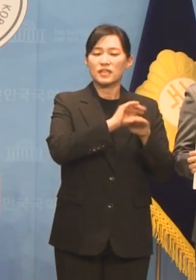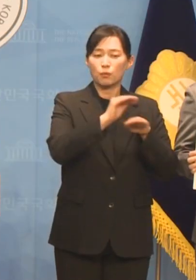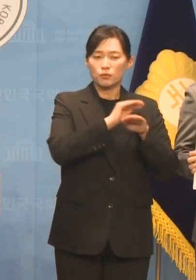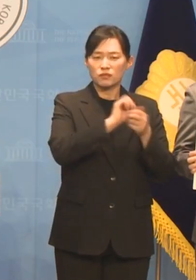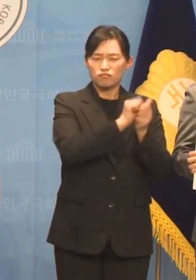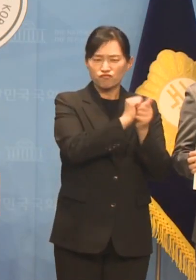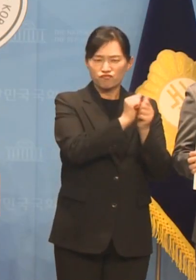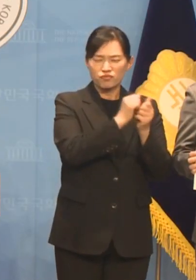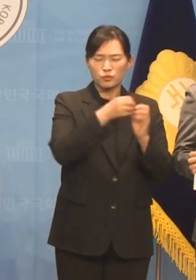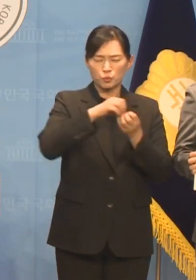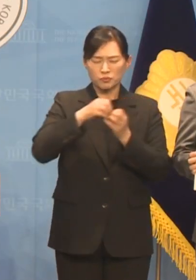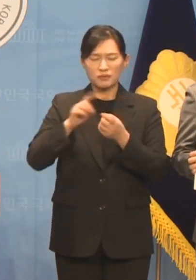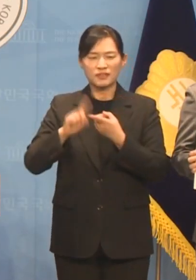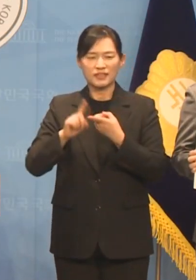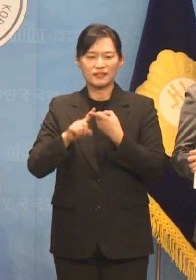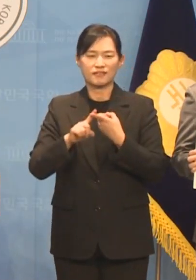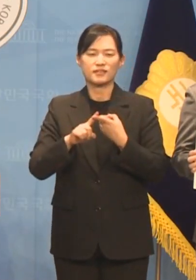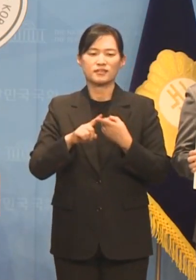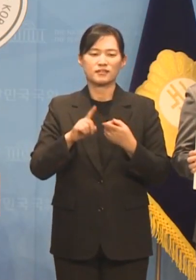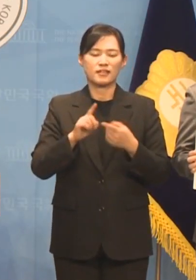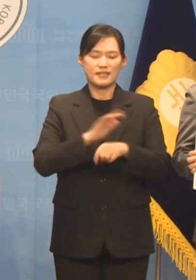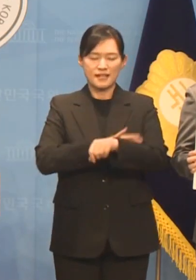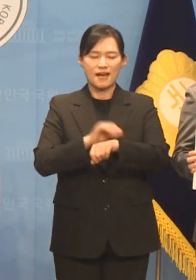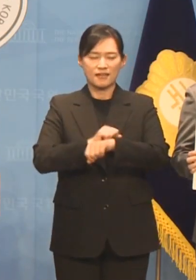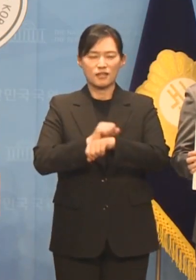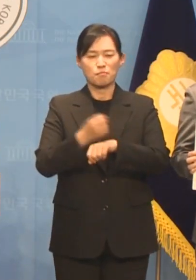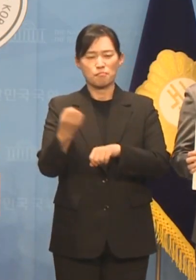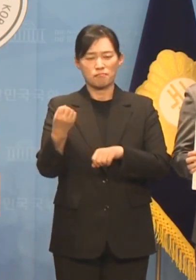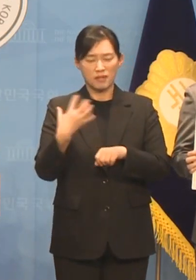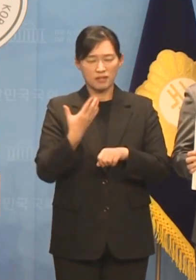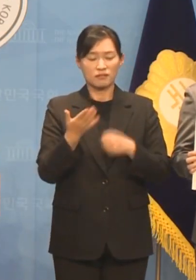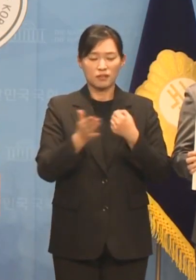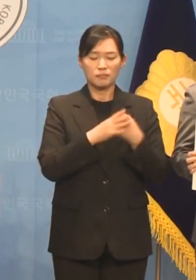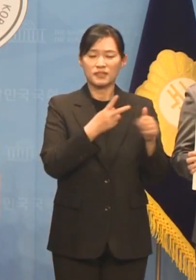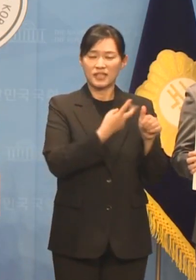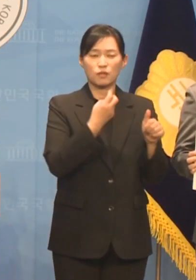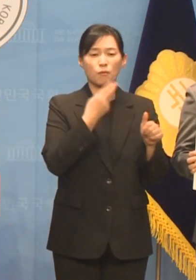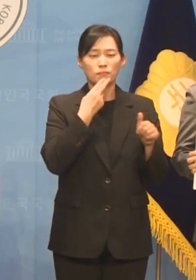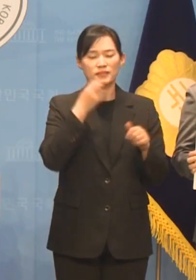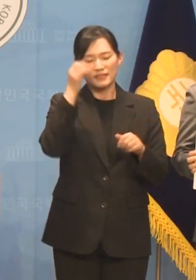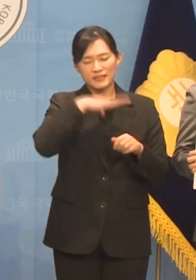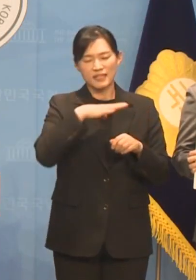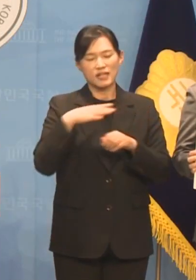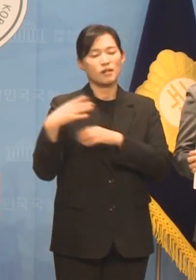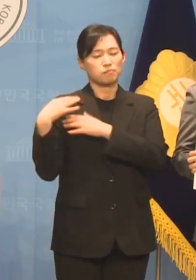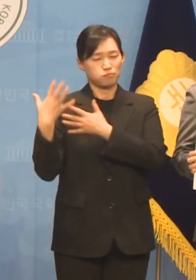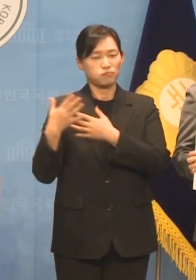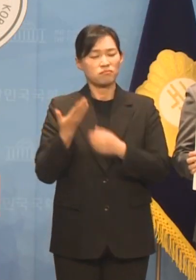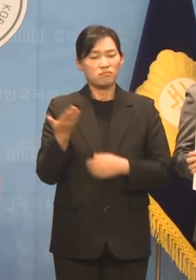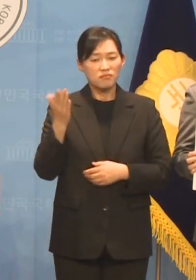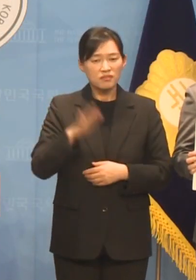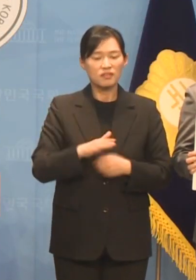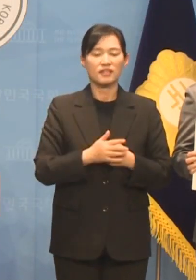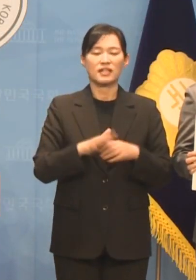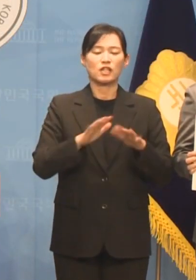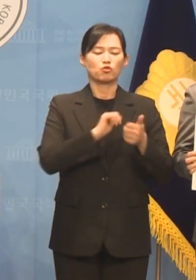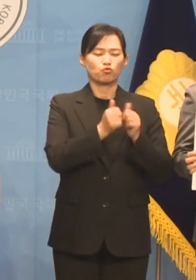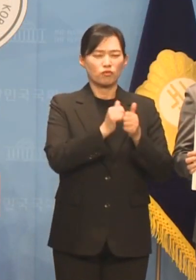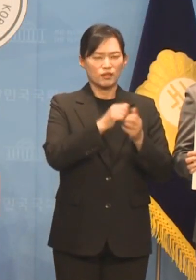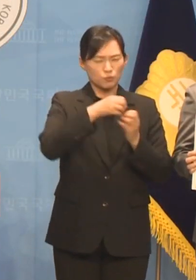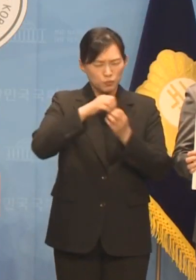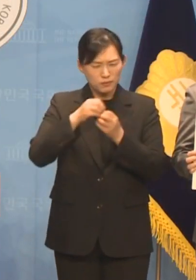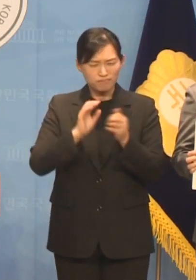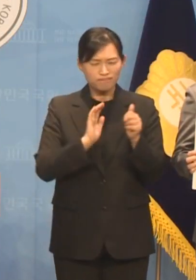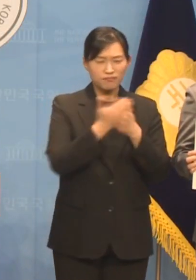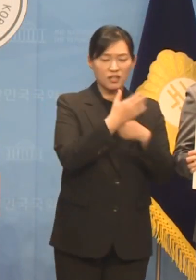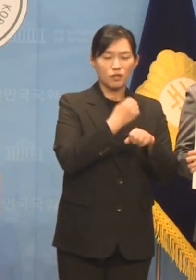수사 지휘권을 제대로 발동하겠다고 하여 탄핵하지 않고 그동안 지켜봐왔던 것이다. 주가조작범을